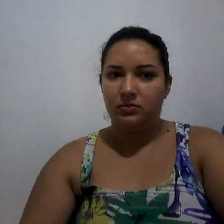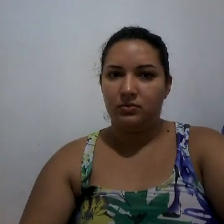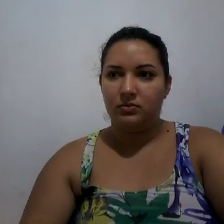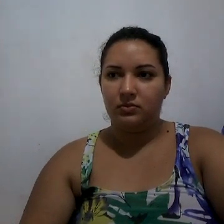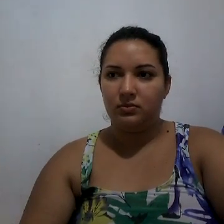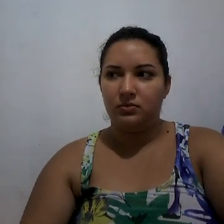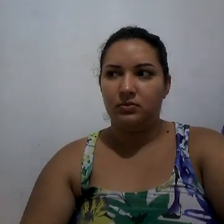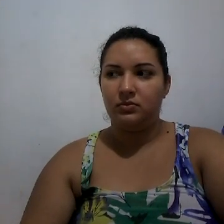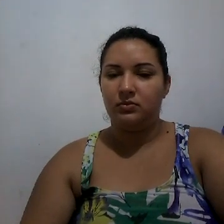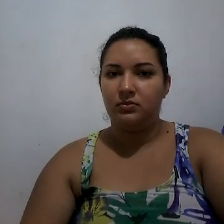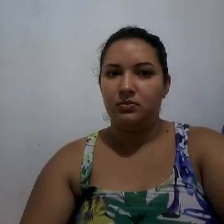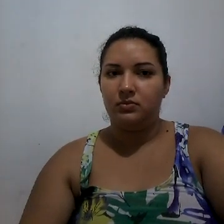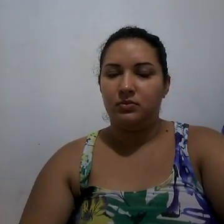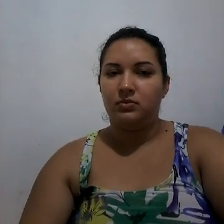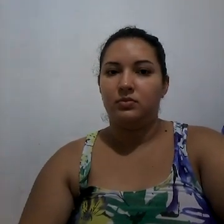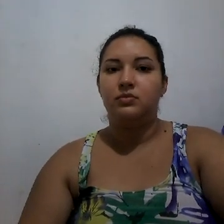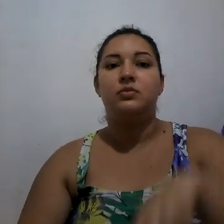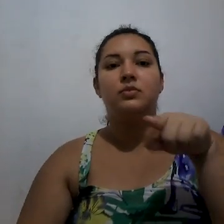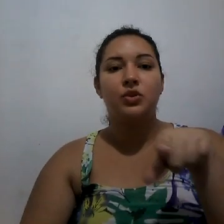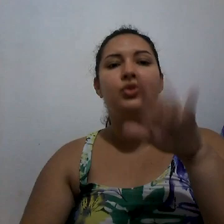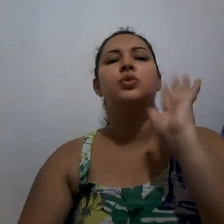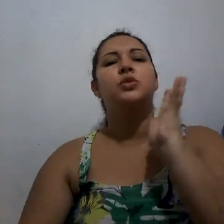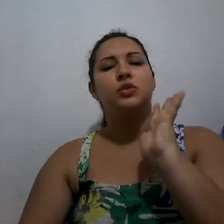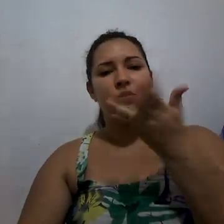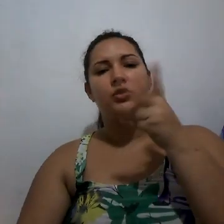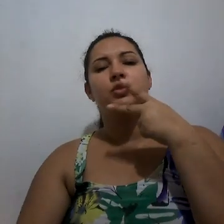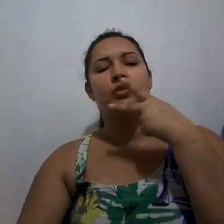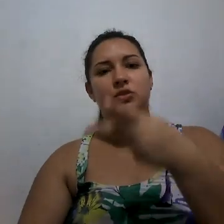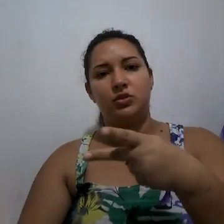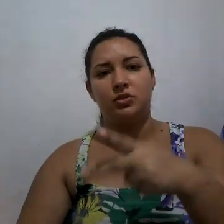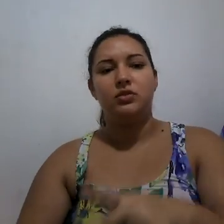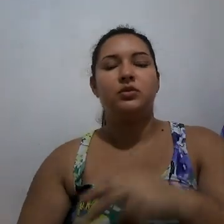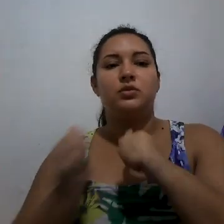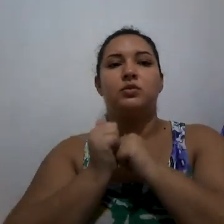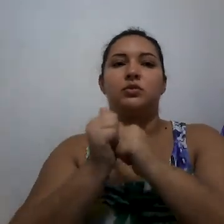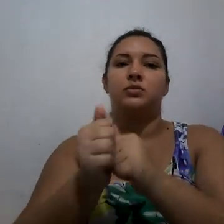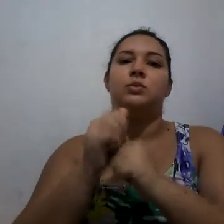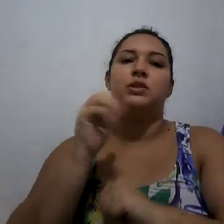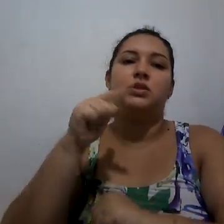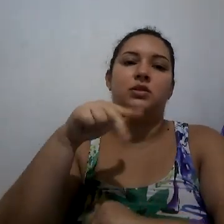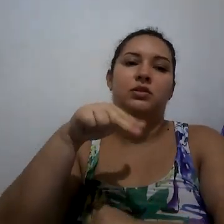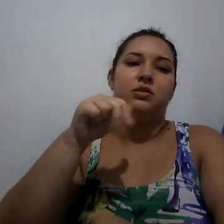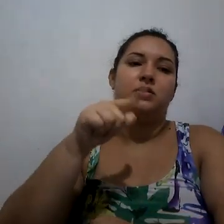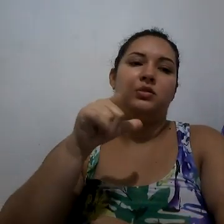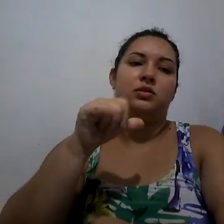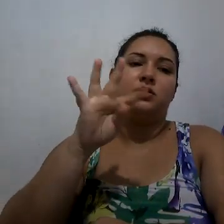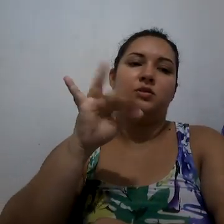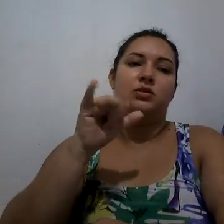Aí aqui o que já havíamos falado com relação à sequência analítica, né? Quando